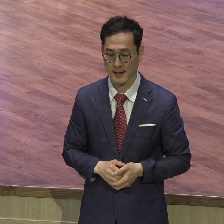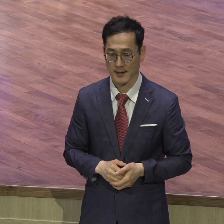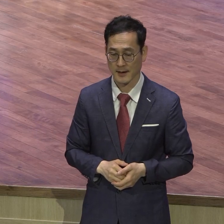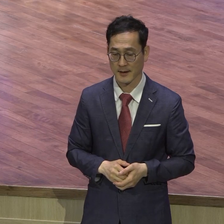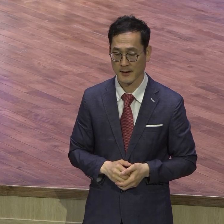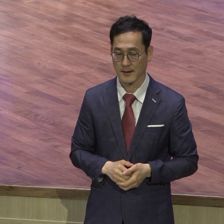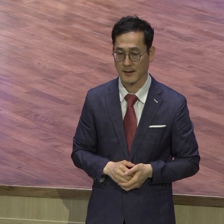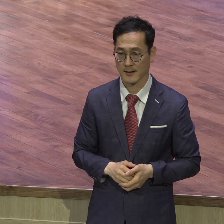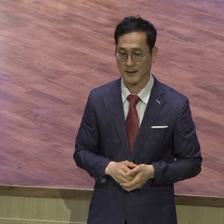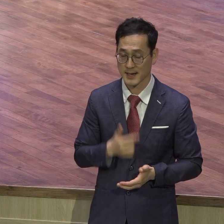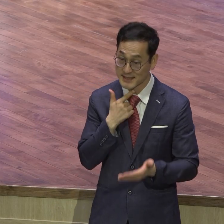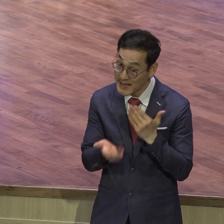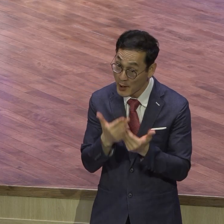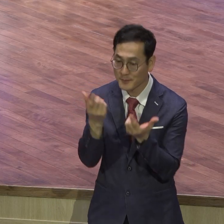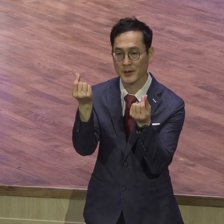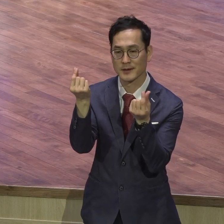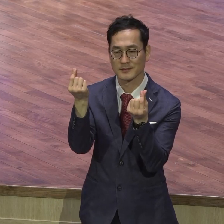체험을 한 거예요